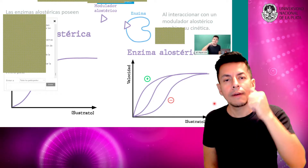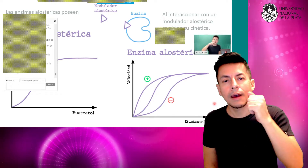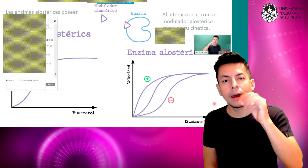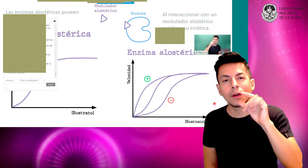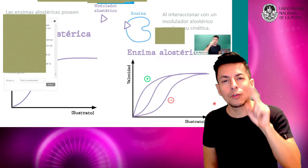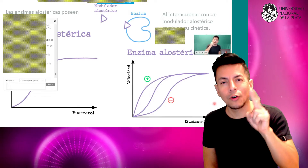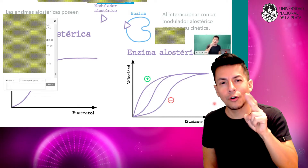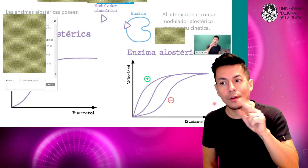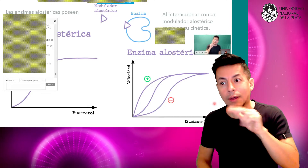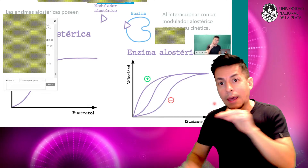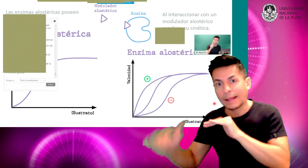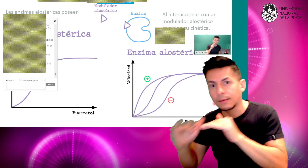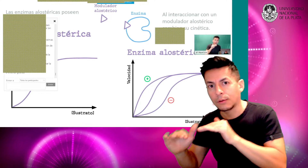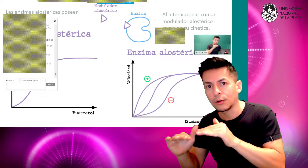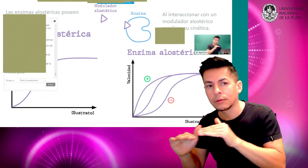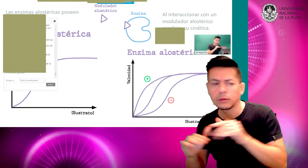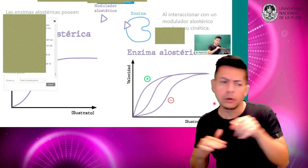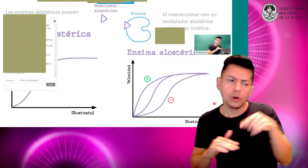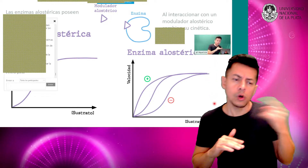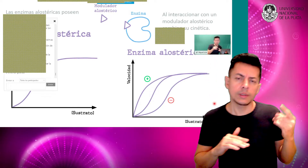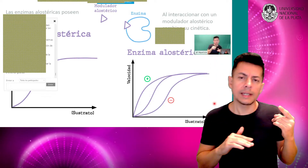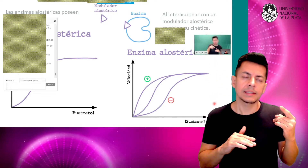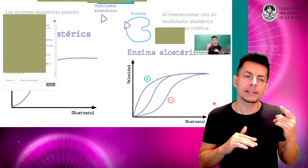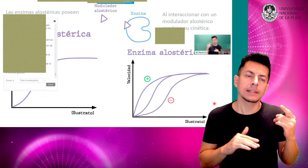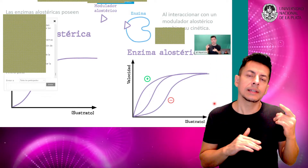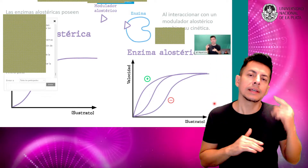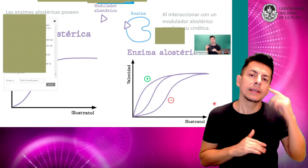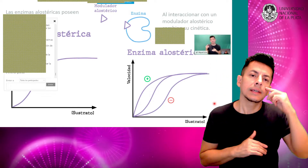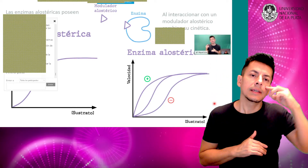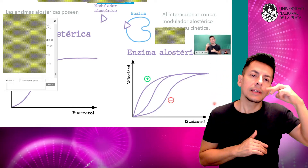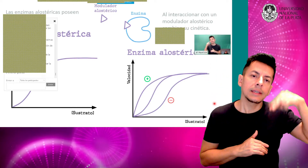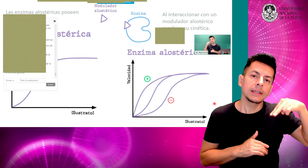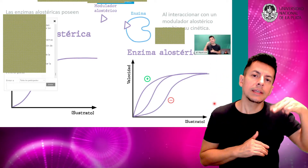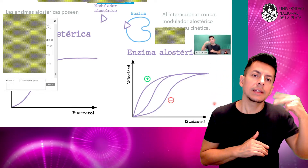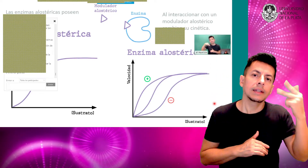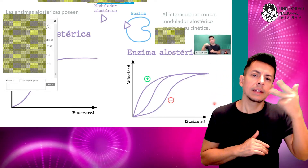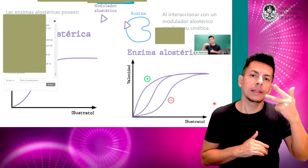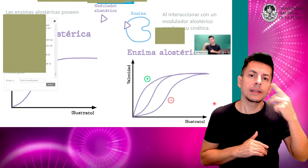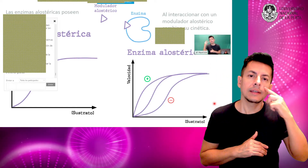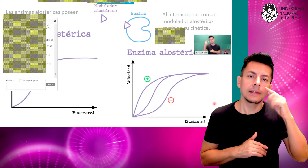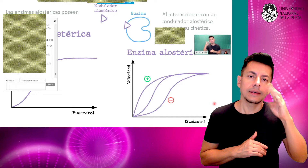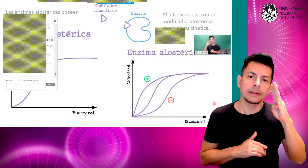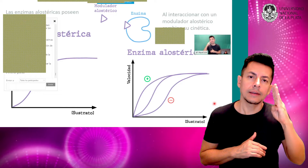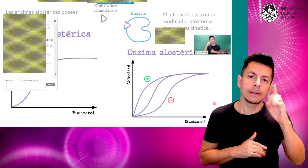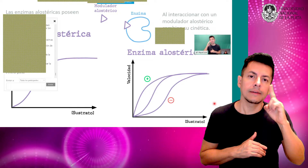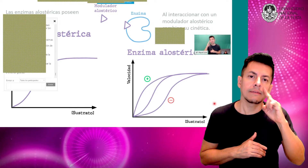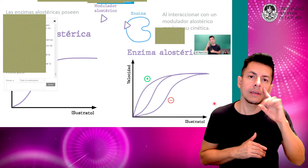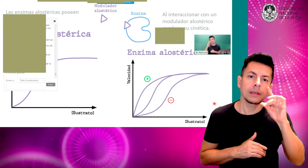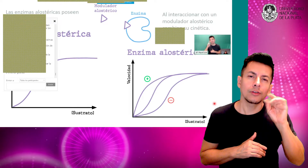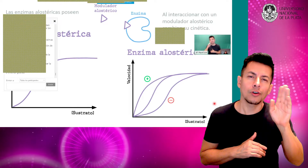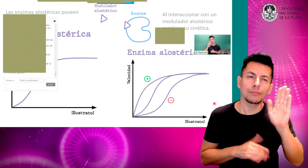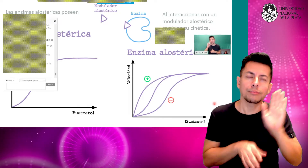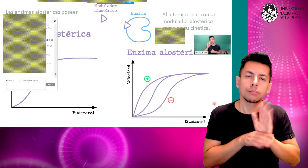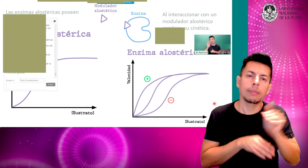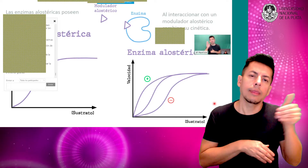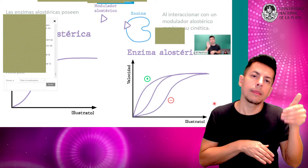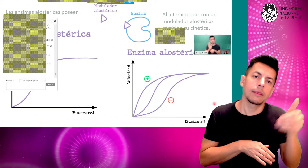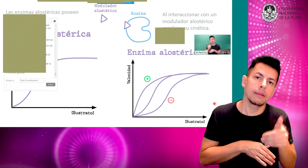otras inhibidoras. Pero depende mucho de la enzima y del tejido en el que estemos estudiando la reacción química.